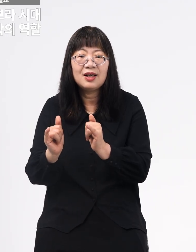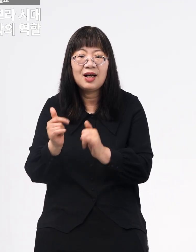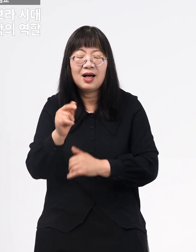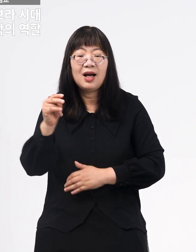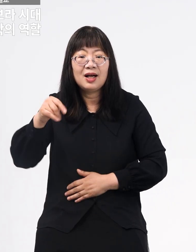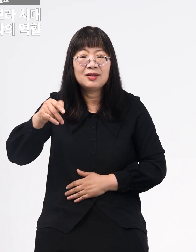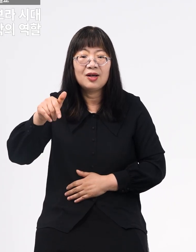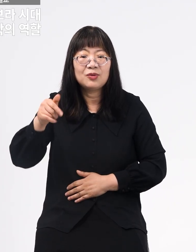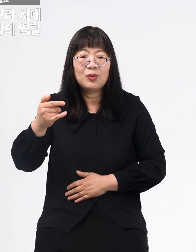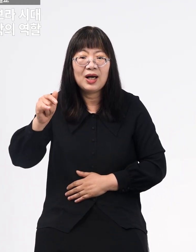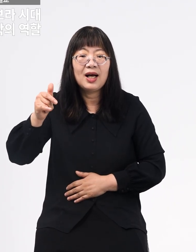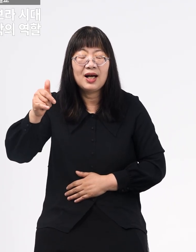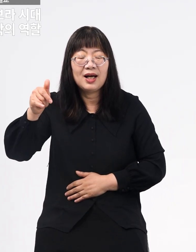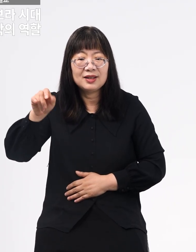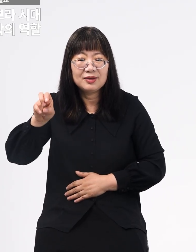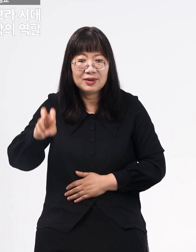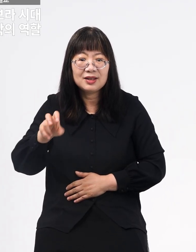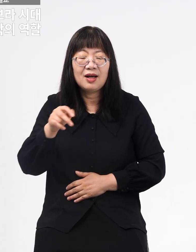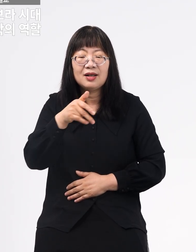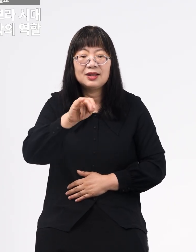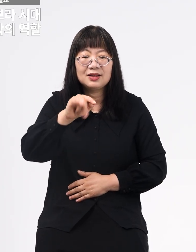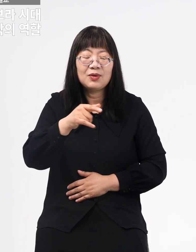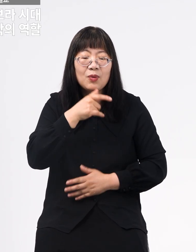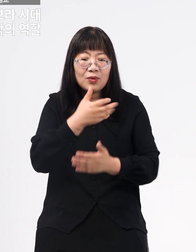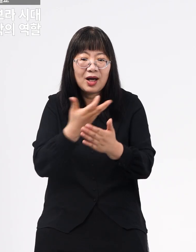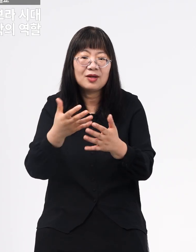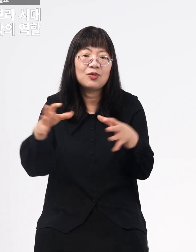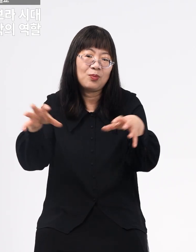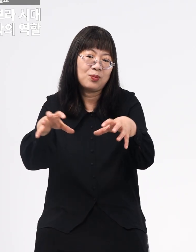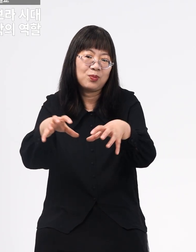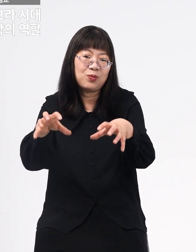하루셋 고학임에서부터 기송강으로 모은지라.